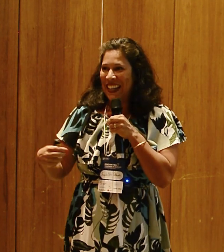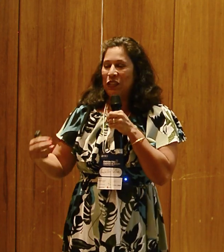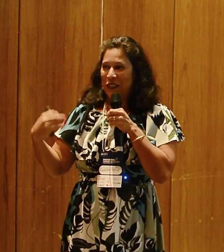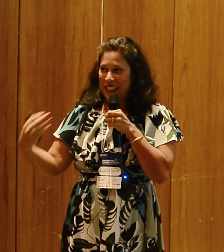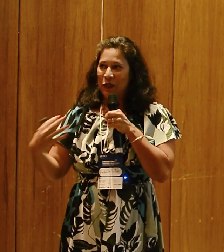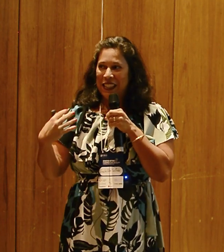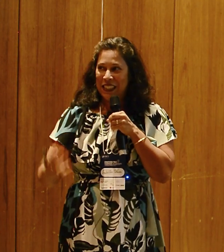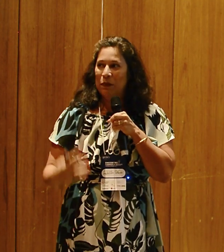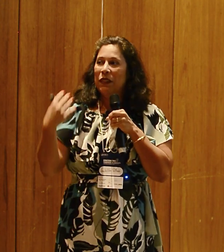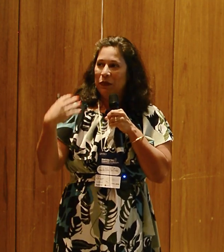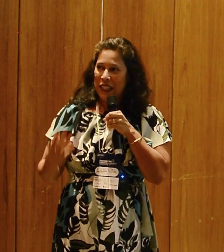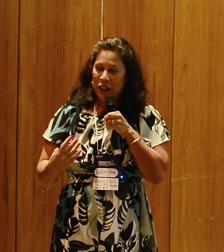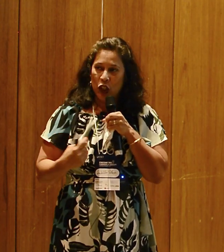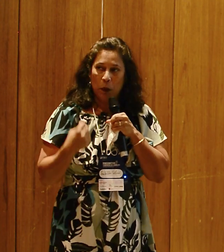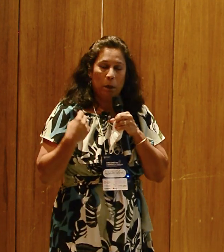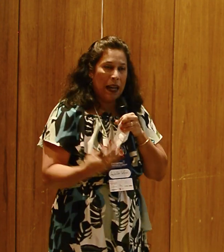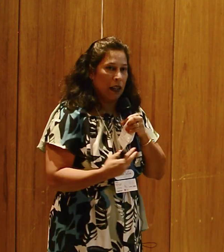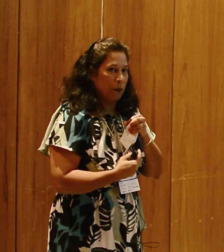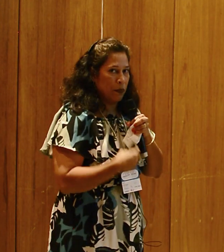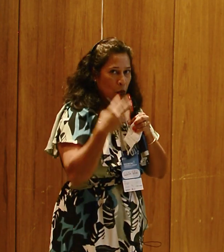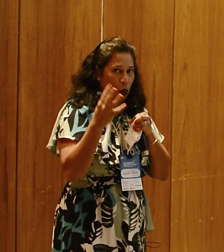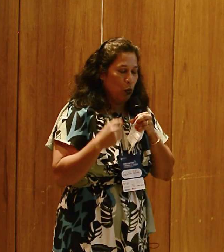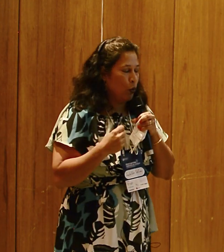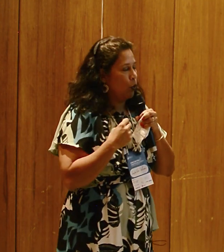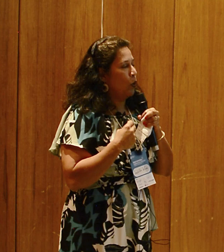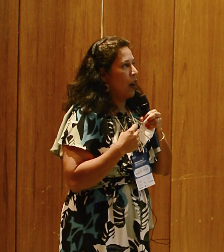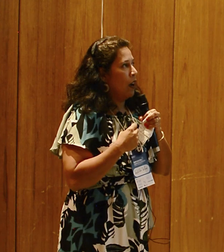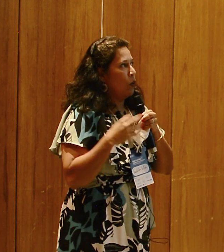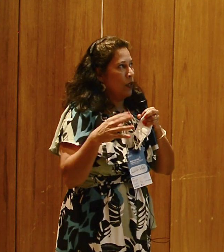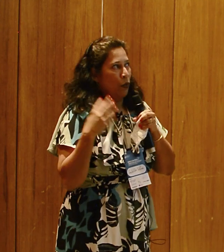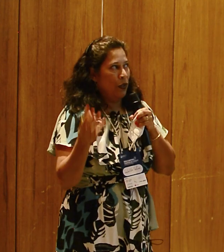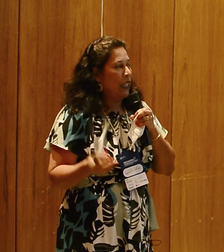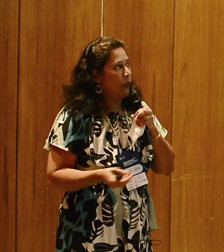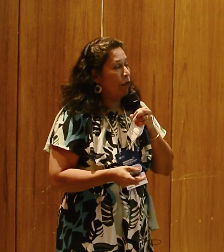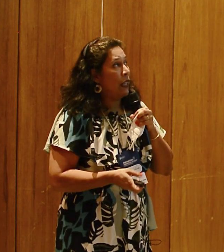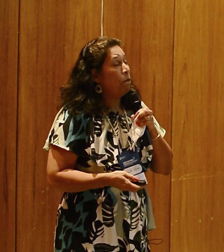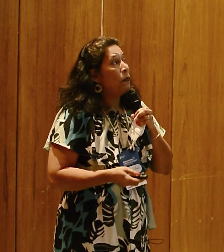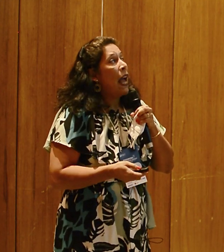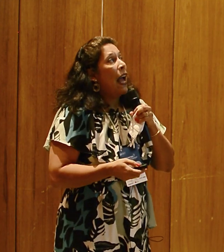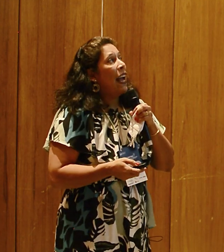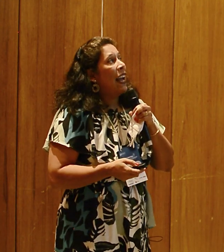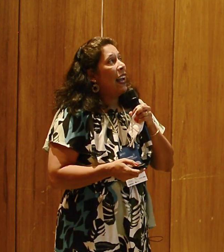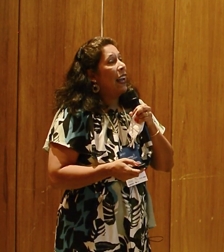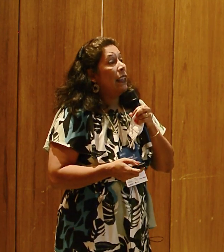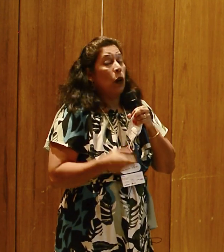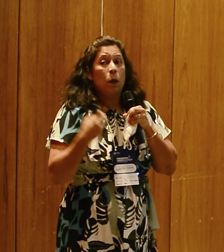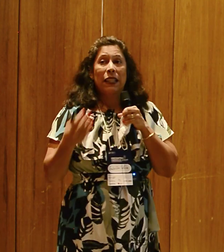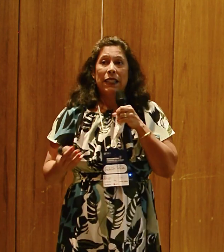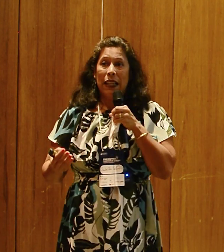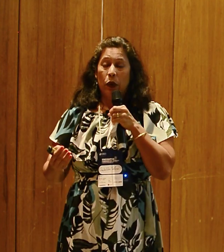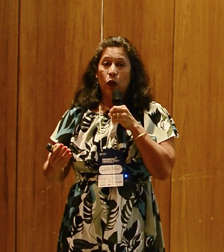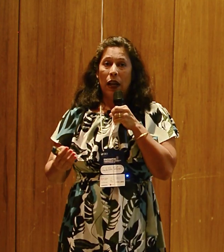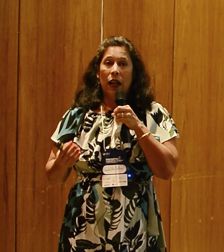correr atrás de fazer um exame desse tipo para o seu filho, enfim. Então,